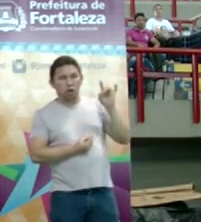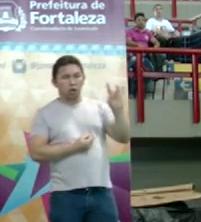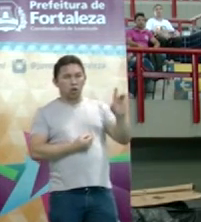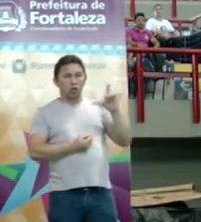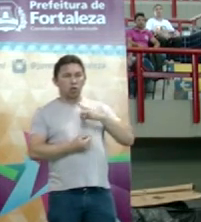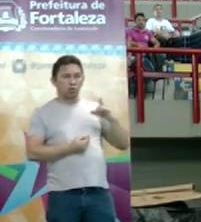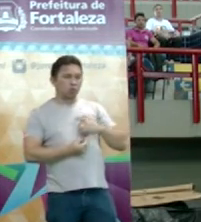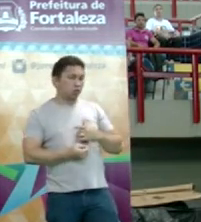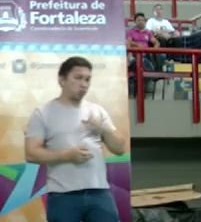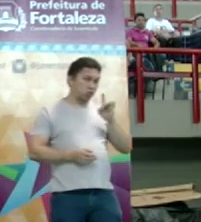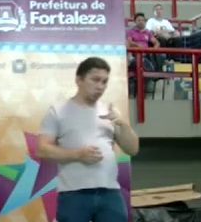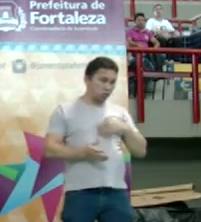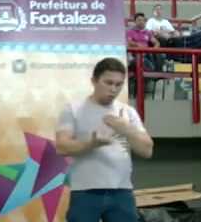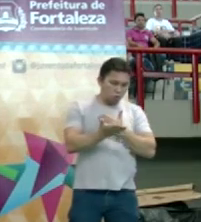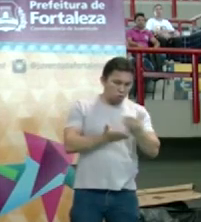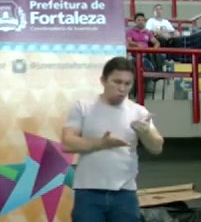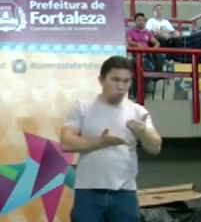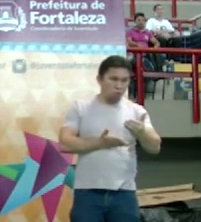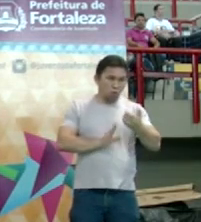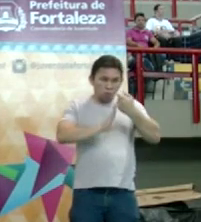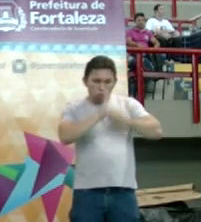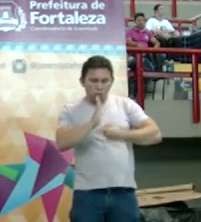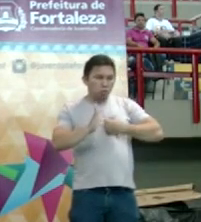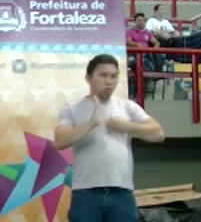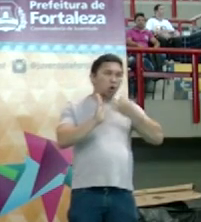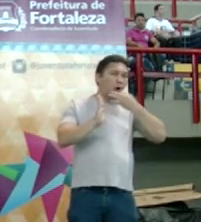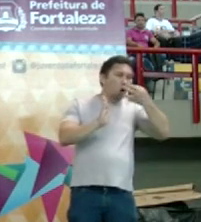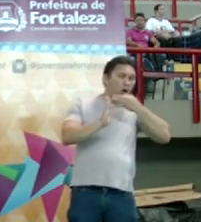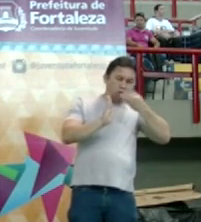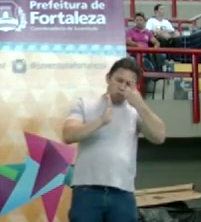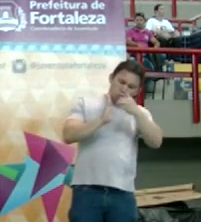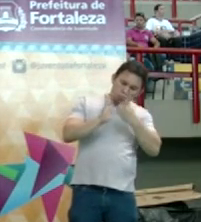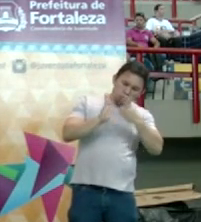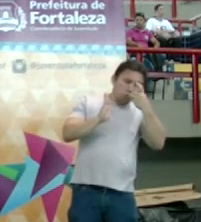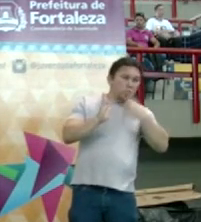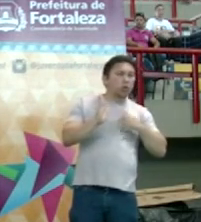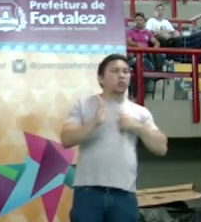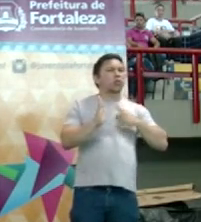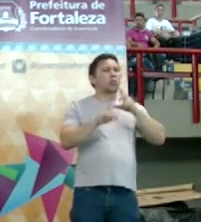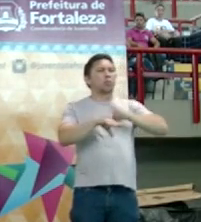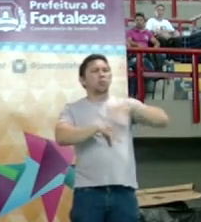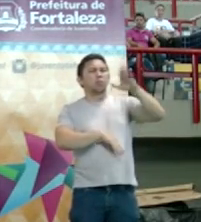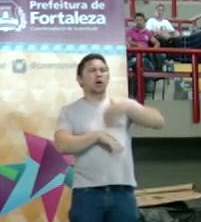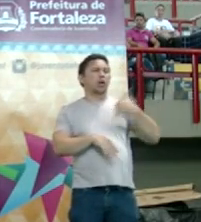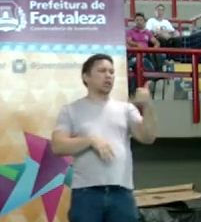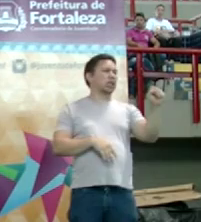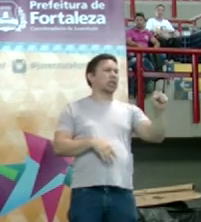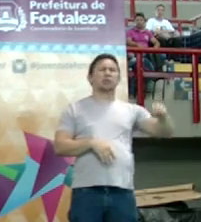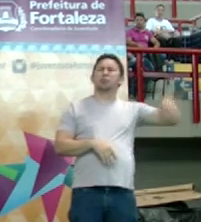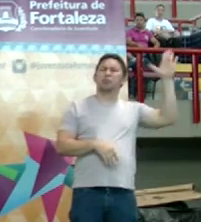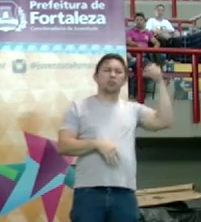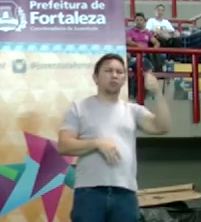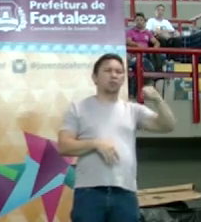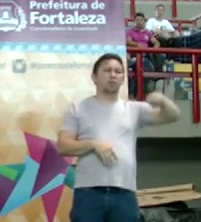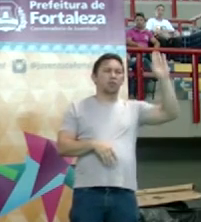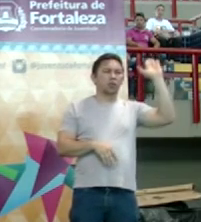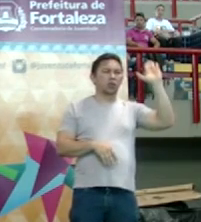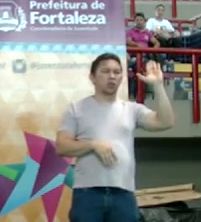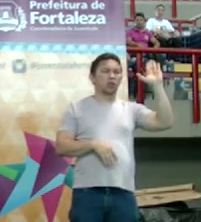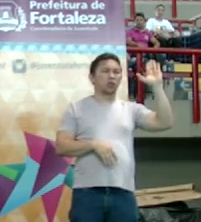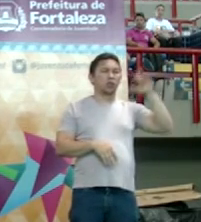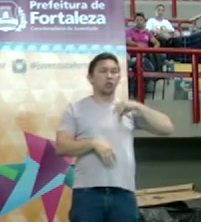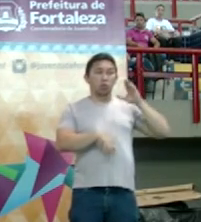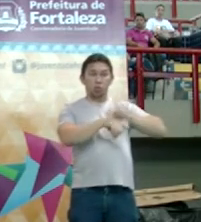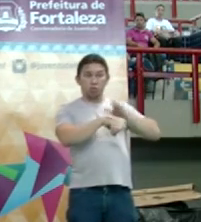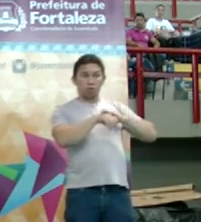só esse modelo de começar um texto dissertativo argumentativo. Existem para mais de 18 modelos, conforme